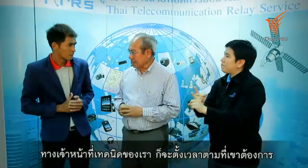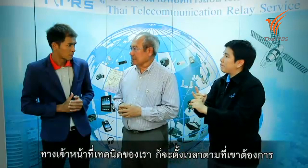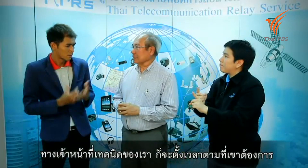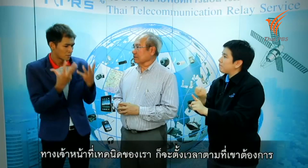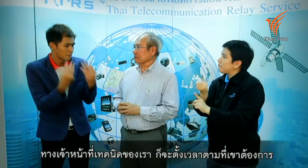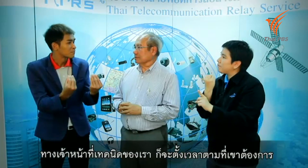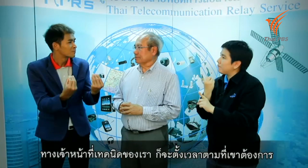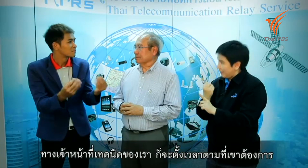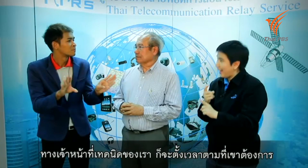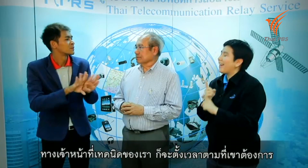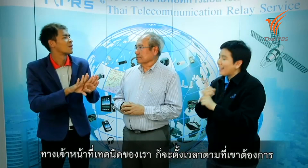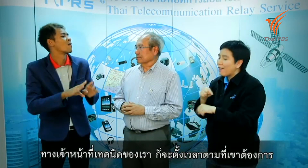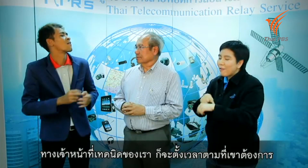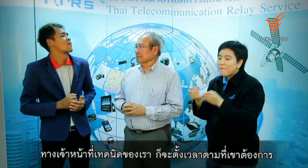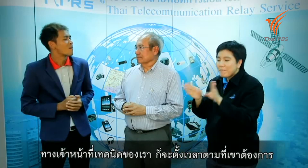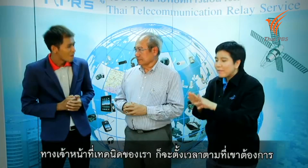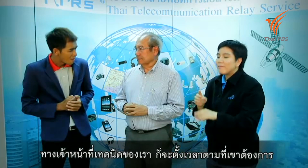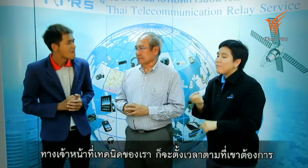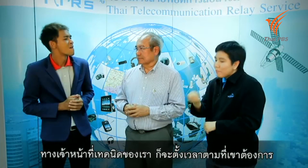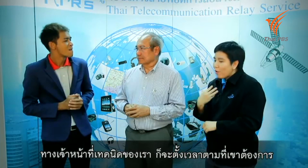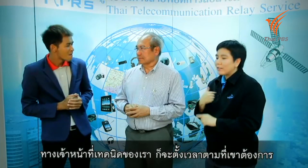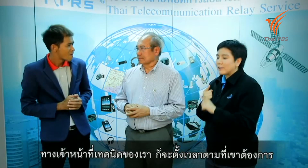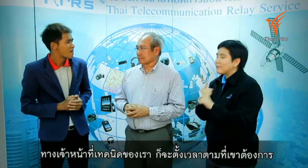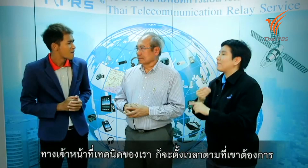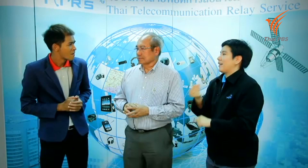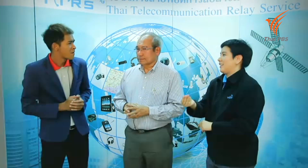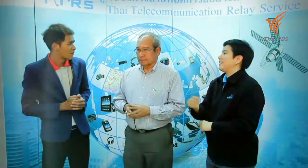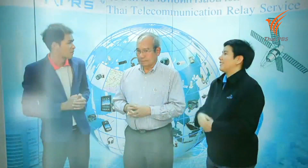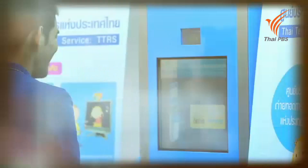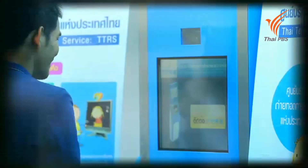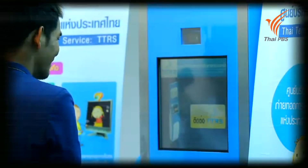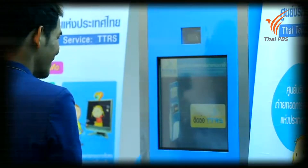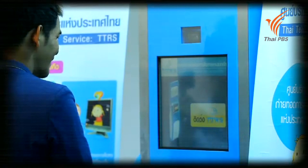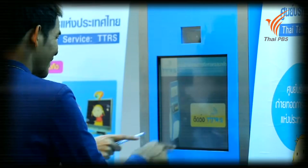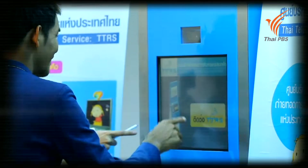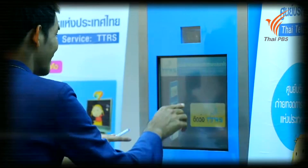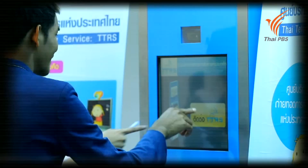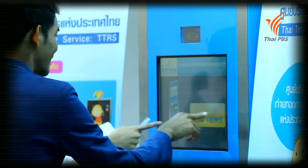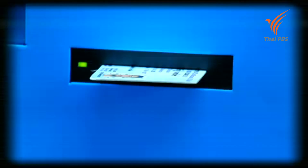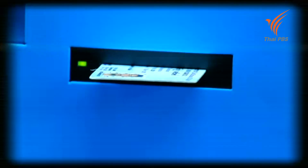การครับ